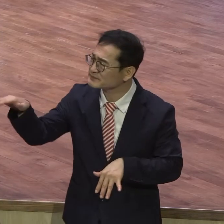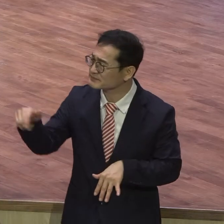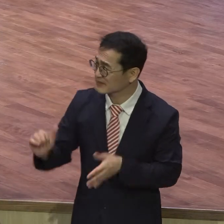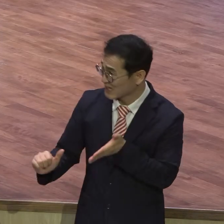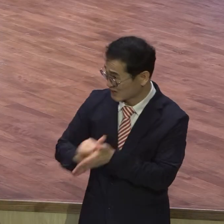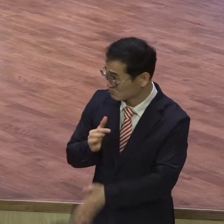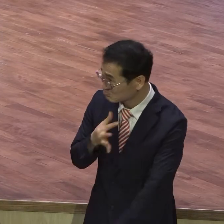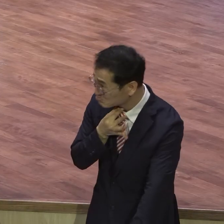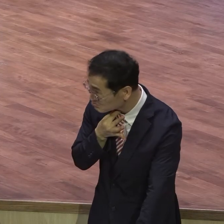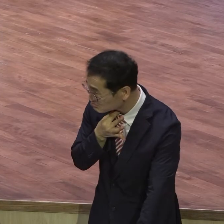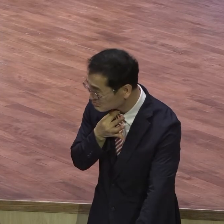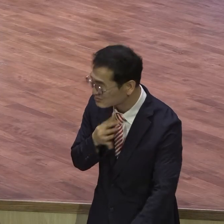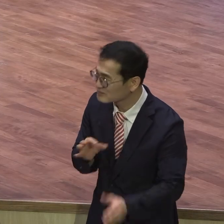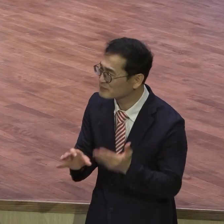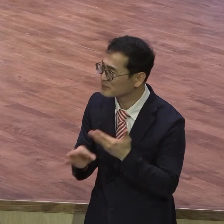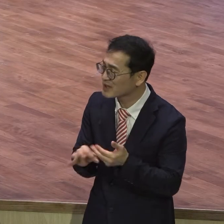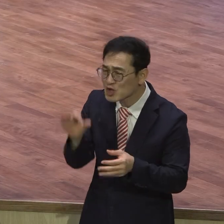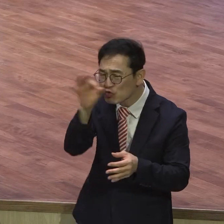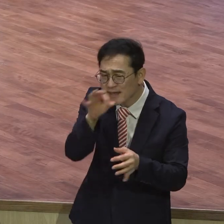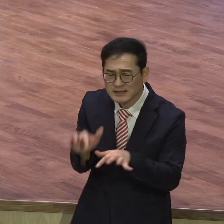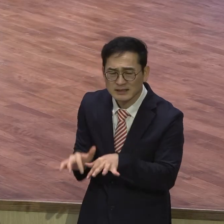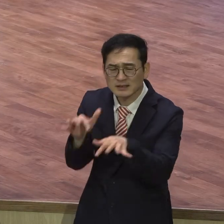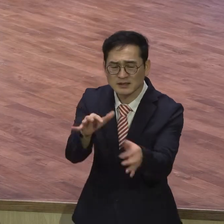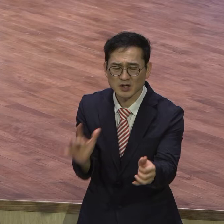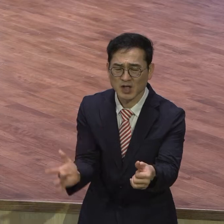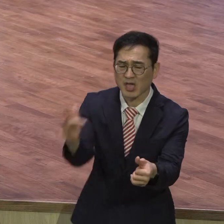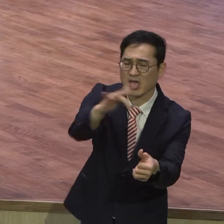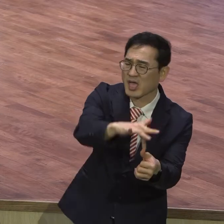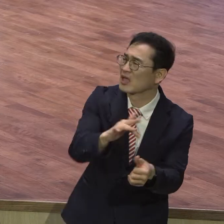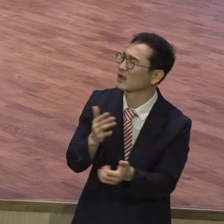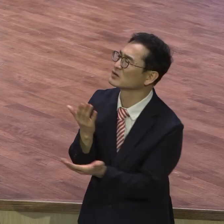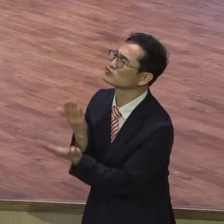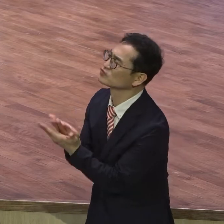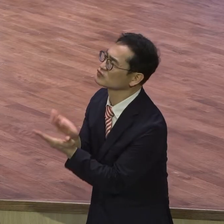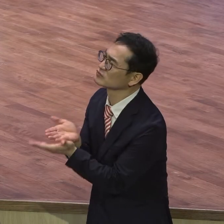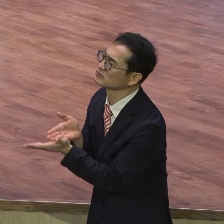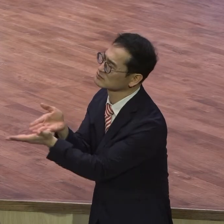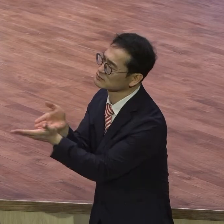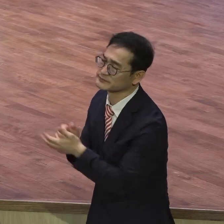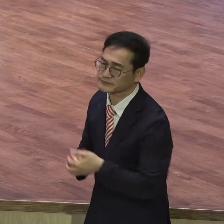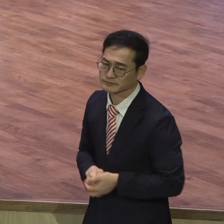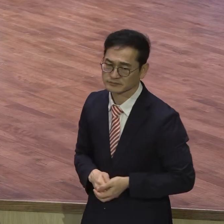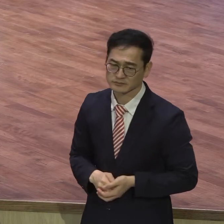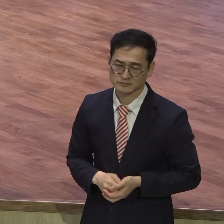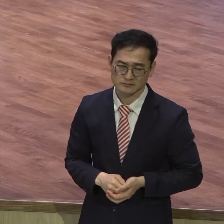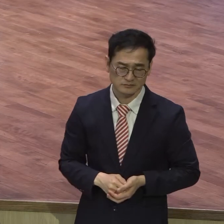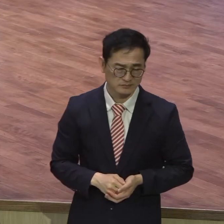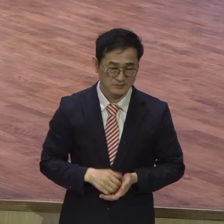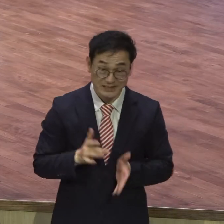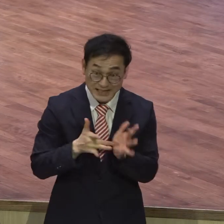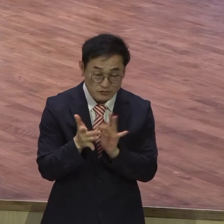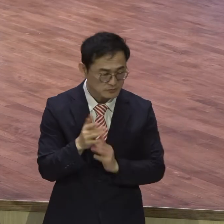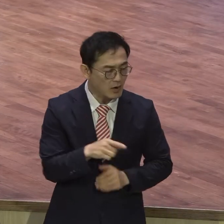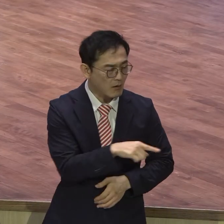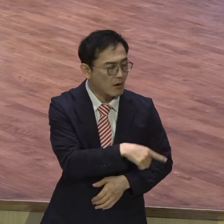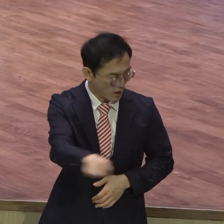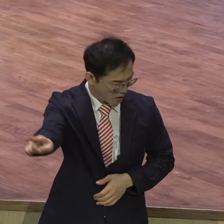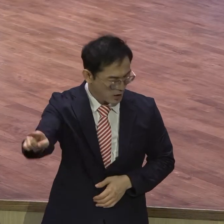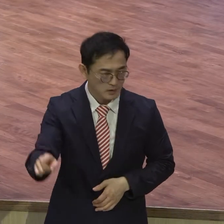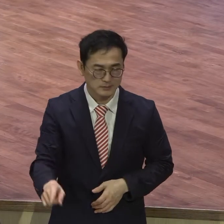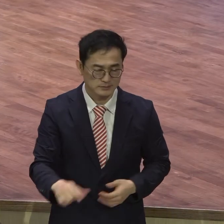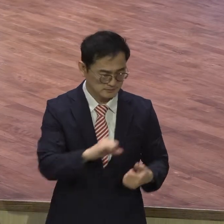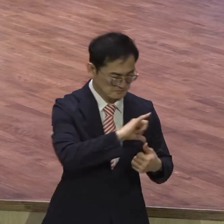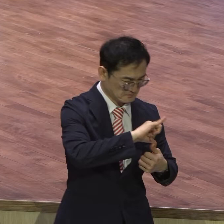쫓아내시려면 돼지 떼에 들어 보내주소서 하니 그들에게 가라 하시니 귀신들이